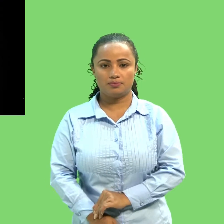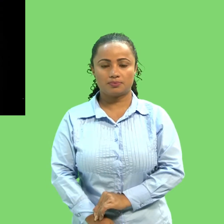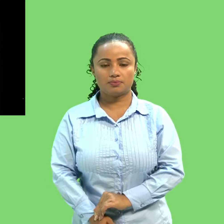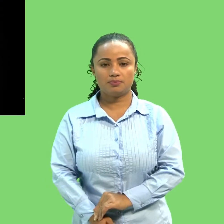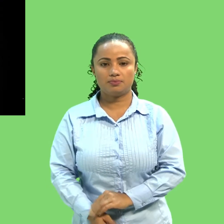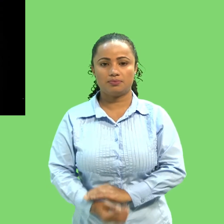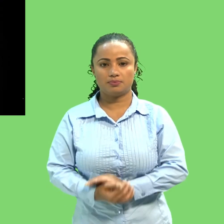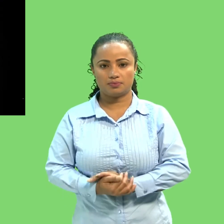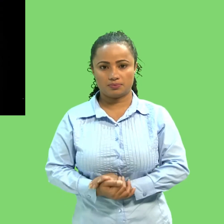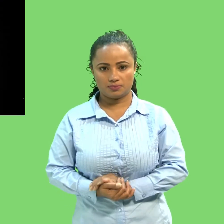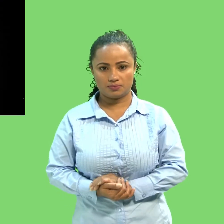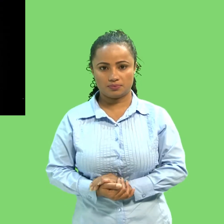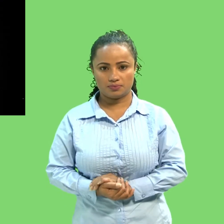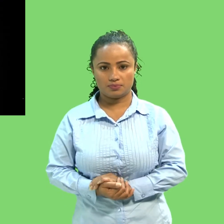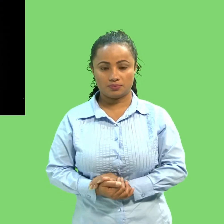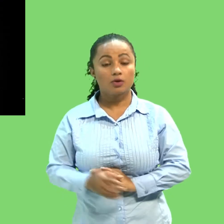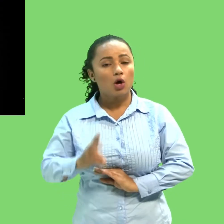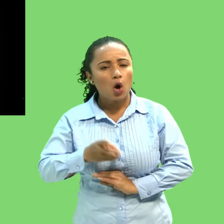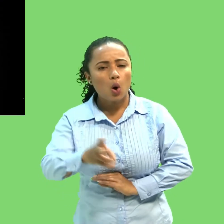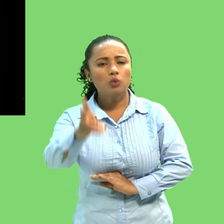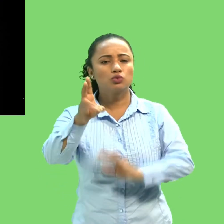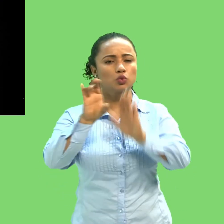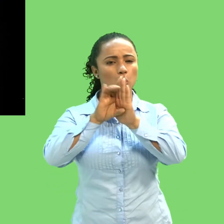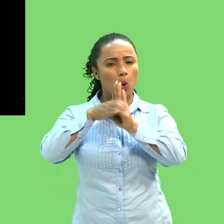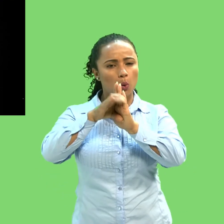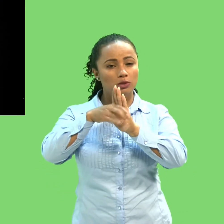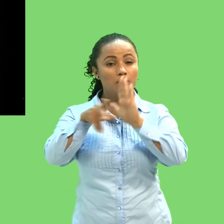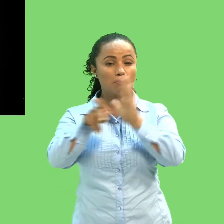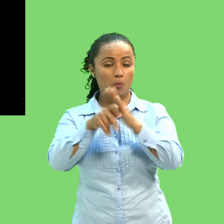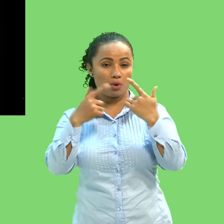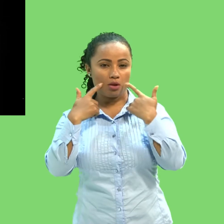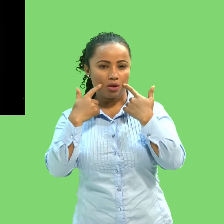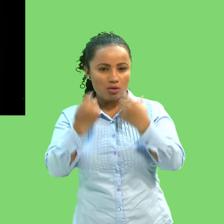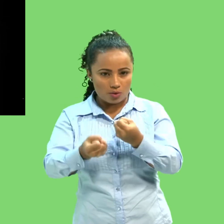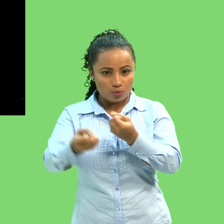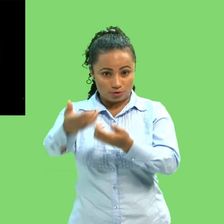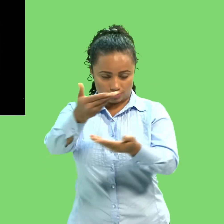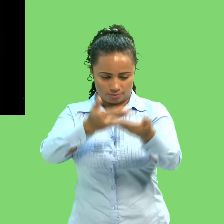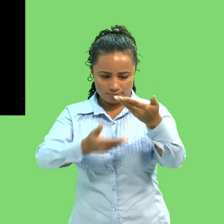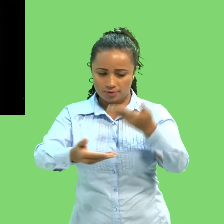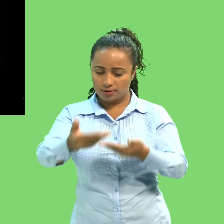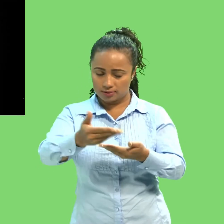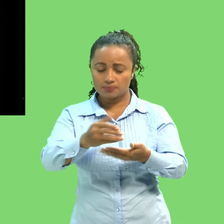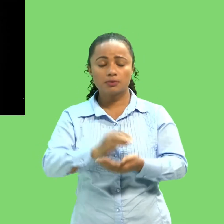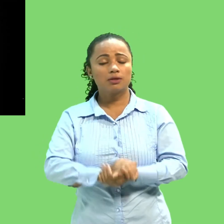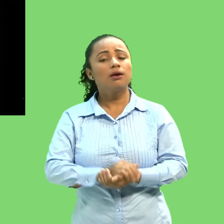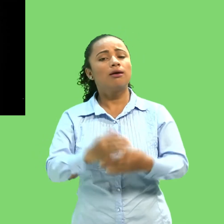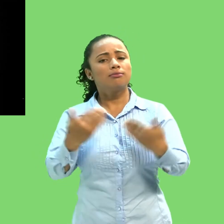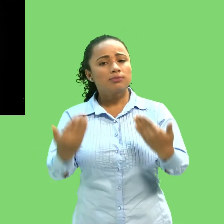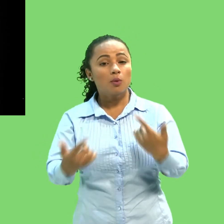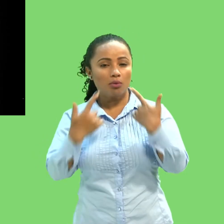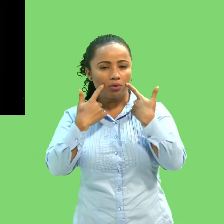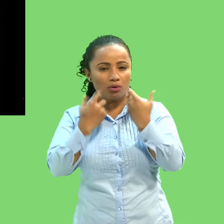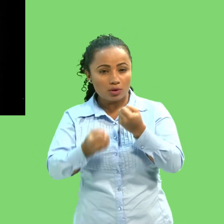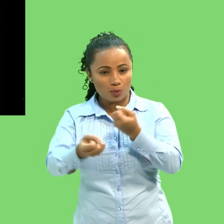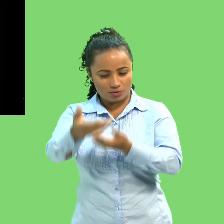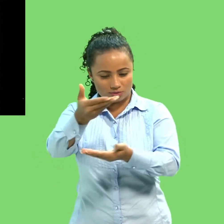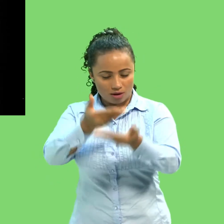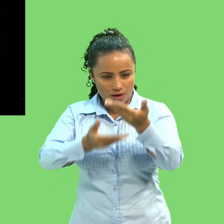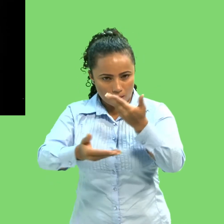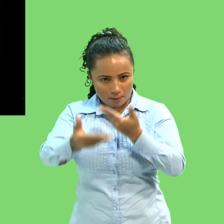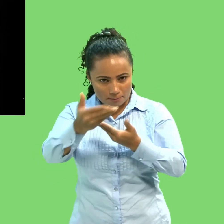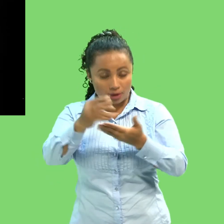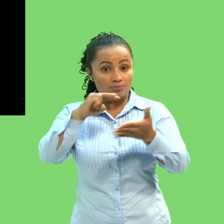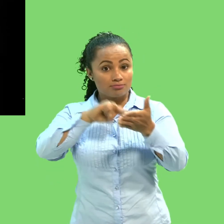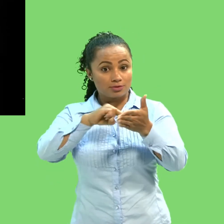Continuando com a conceituação da linguística aplicada. Por linguística aplicada, designa-se o conjunto